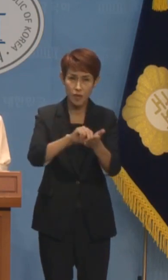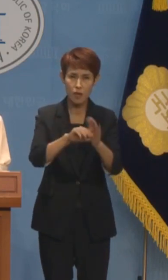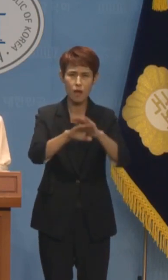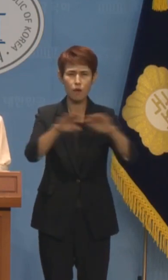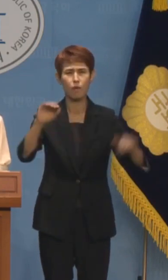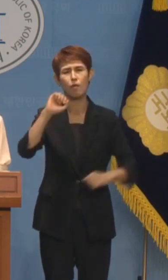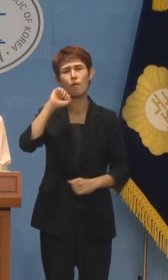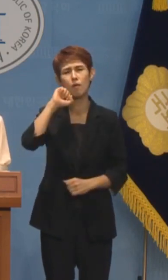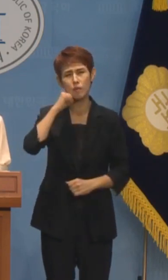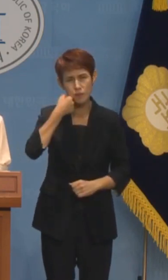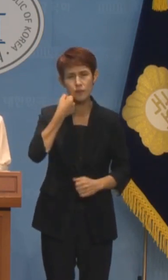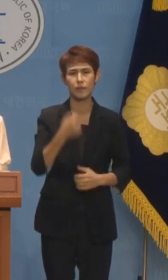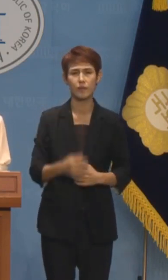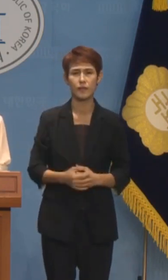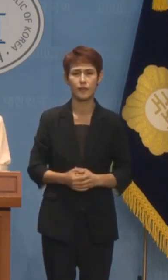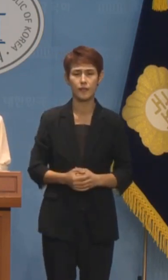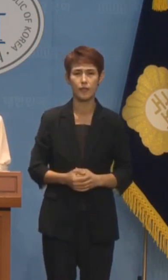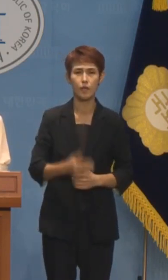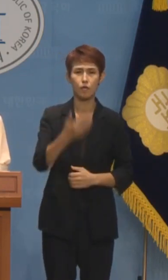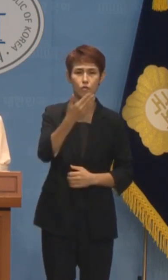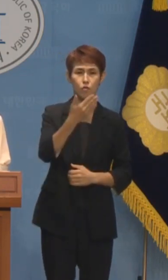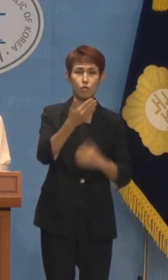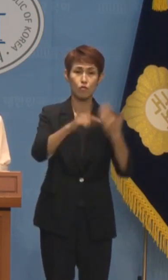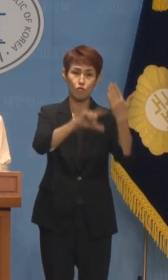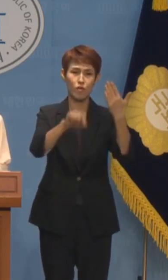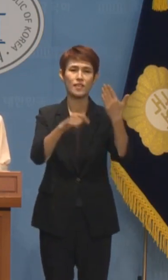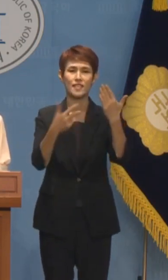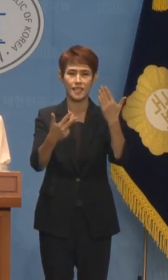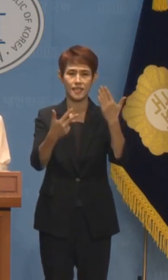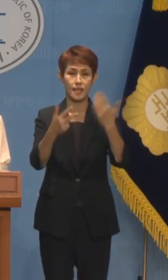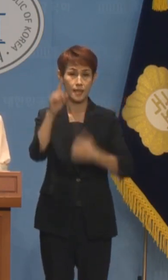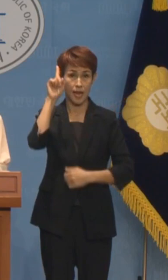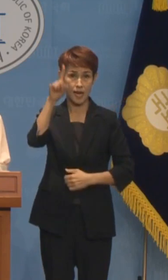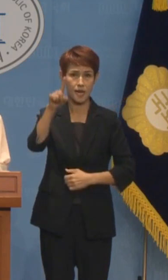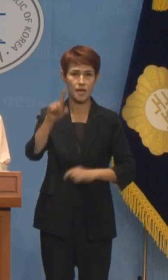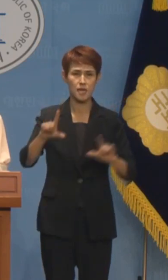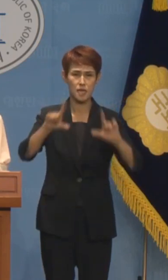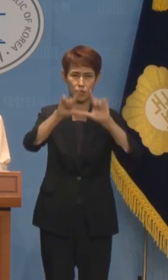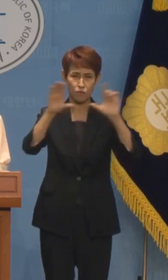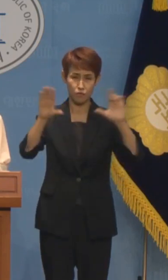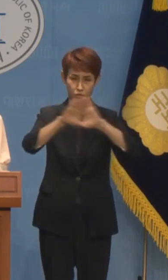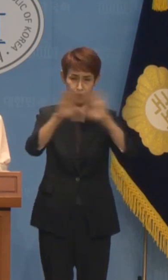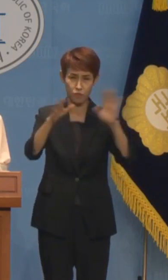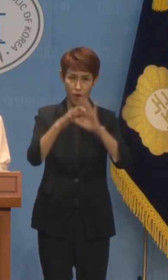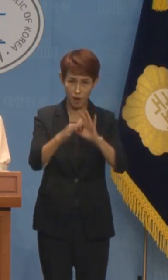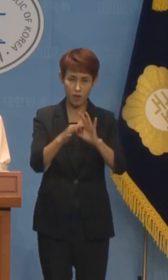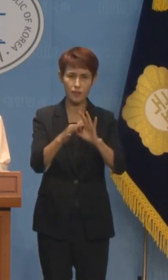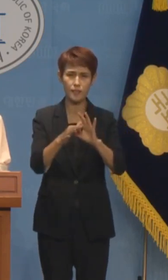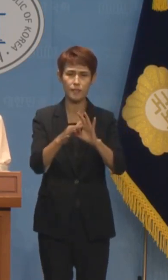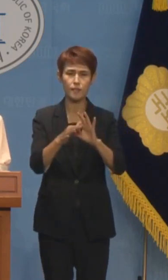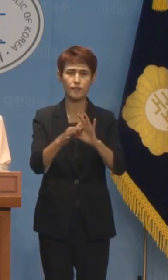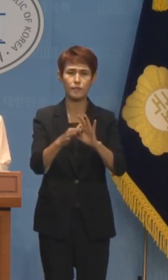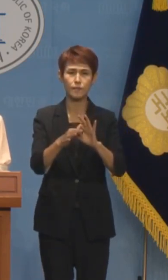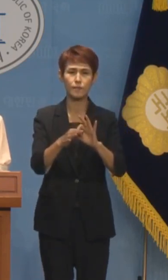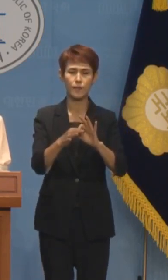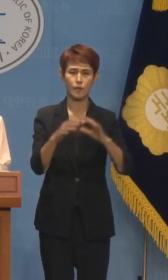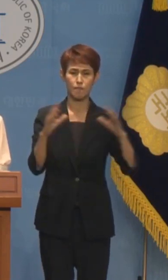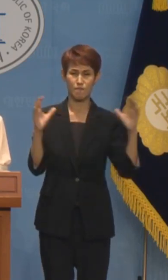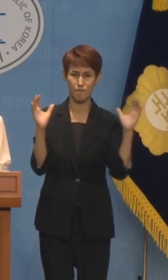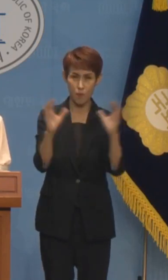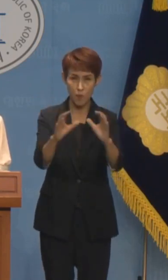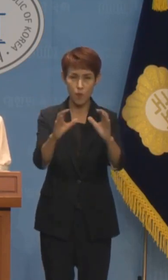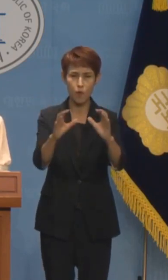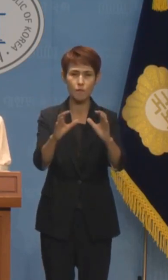절박한 마음으로 9월 7일 내일 기후 악당들이 모여 있는 강남 일대에서 907